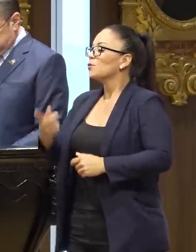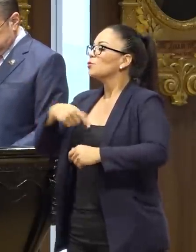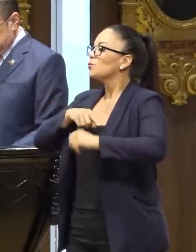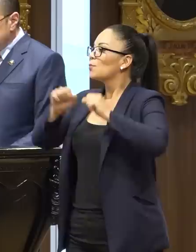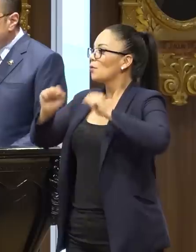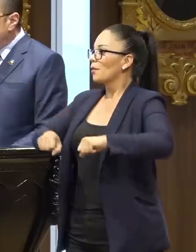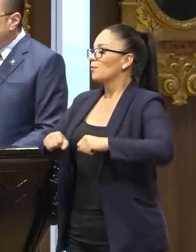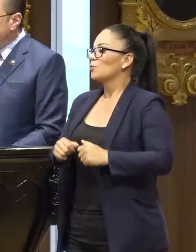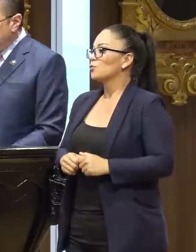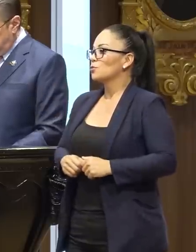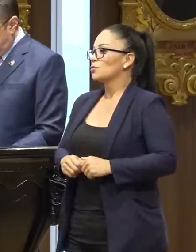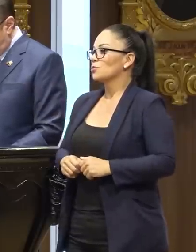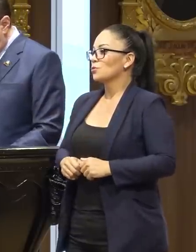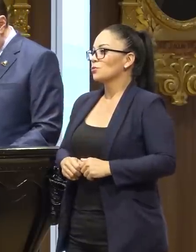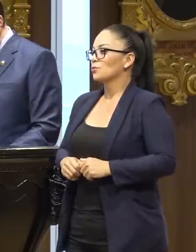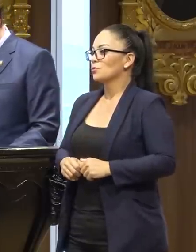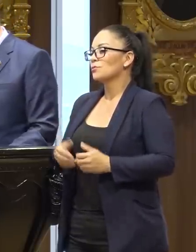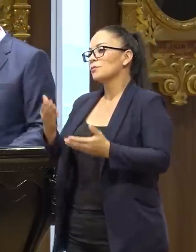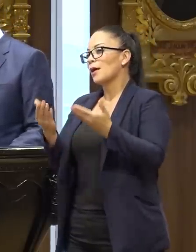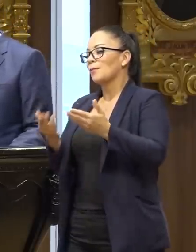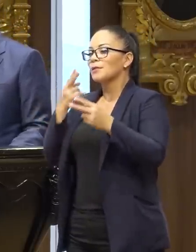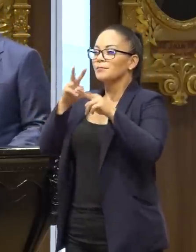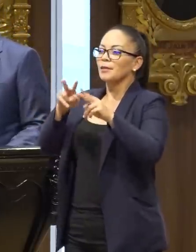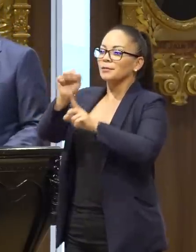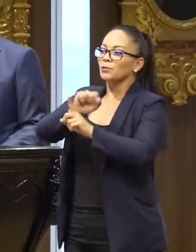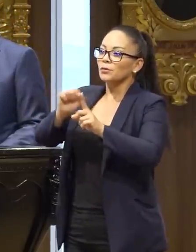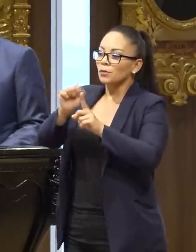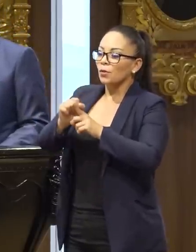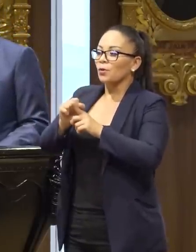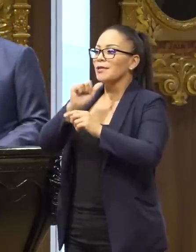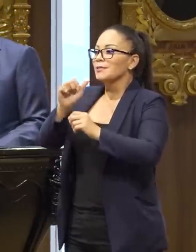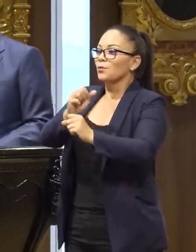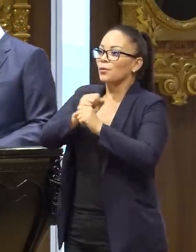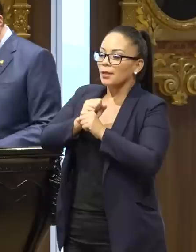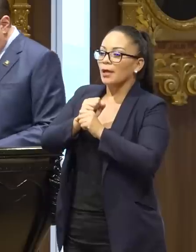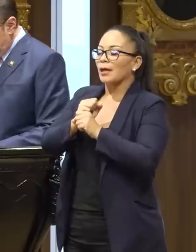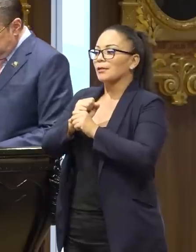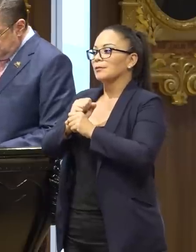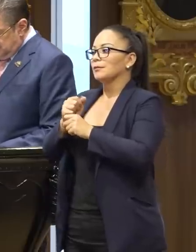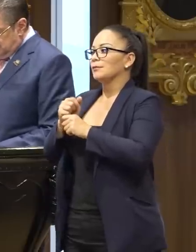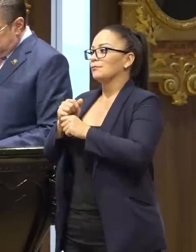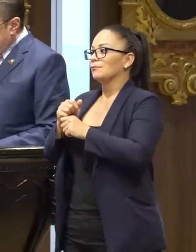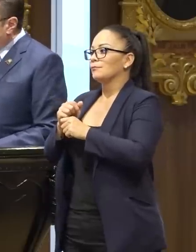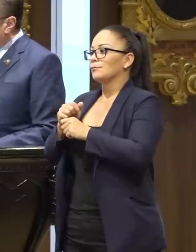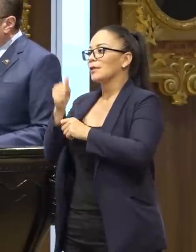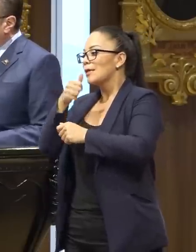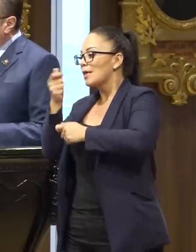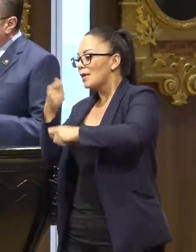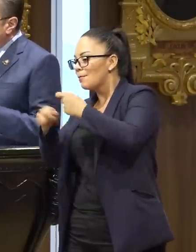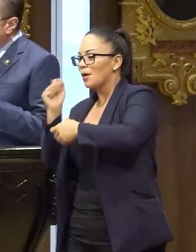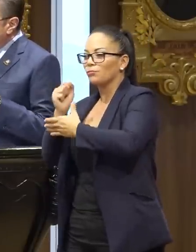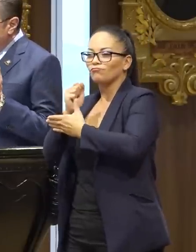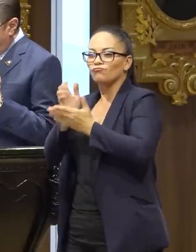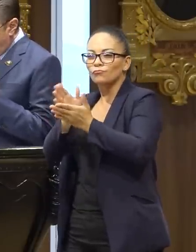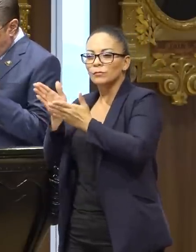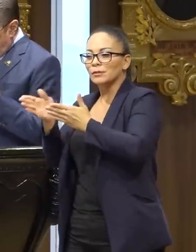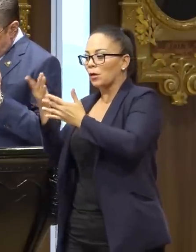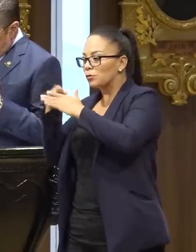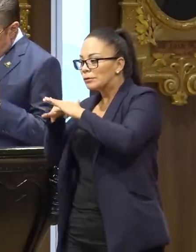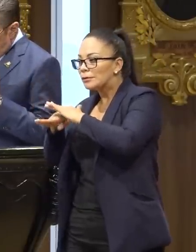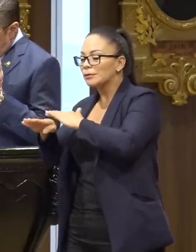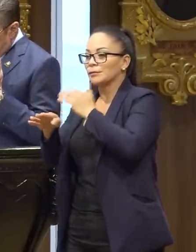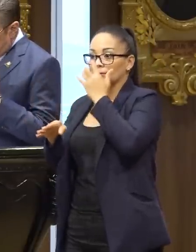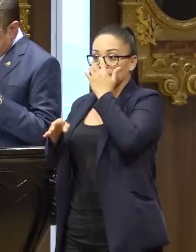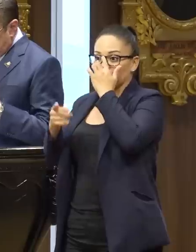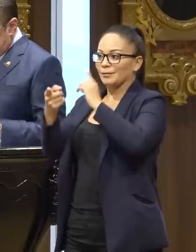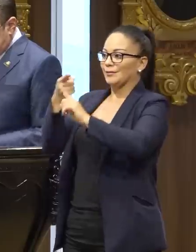Podemos tender a mirar el problema de la inseguridad y la penetración del crimen organizado desde la visión